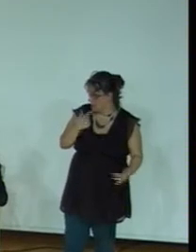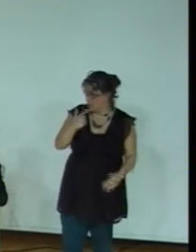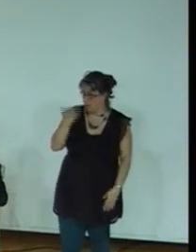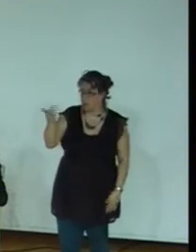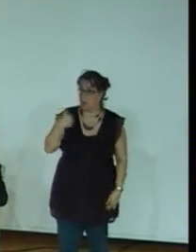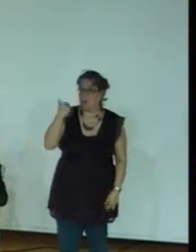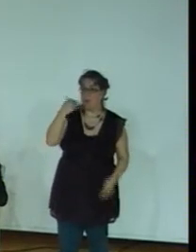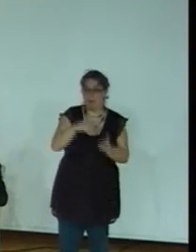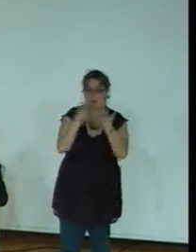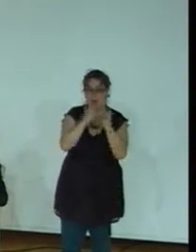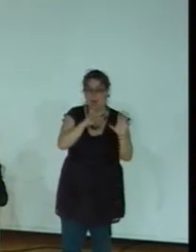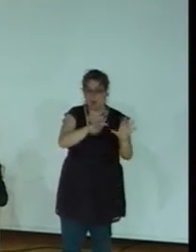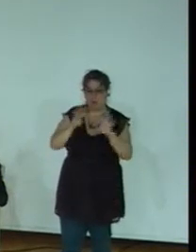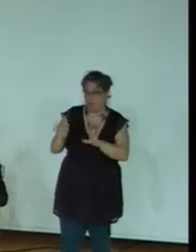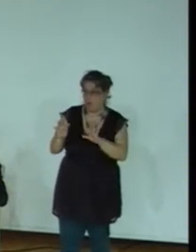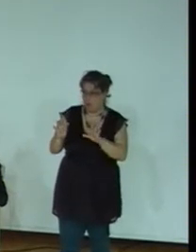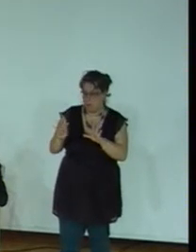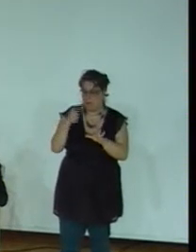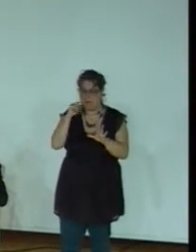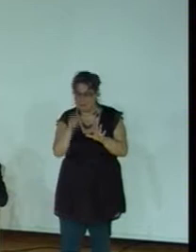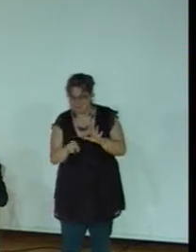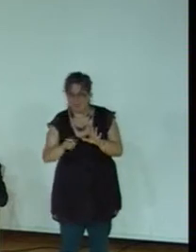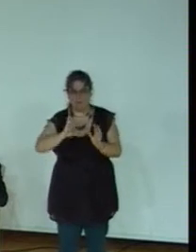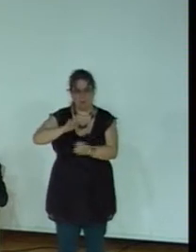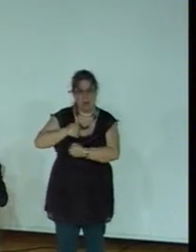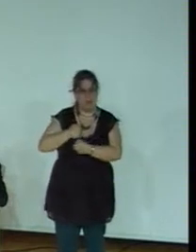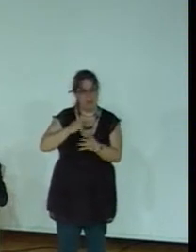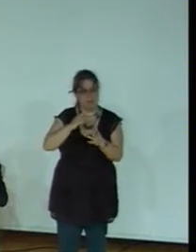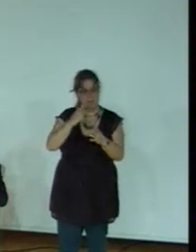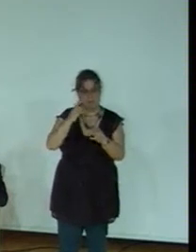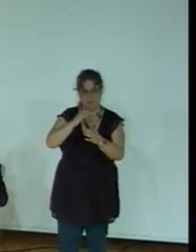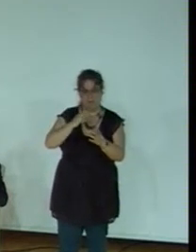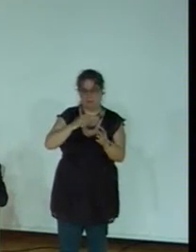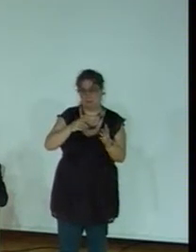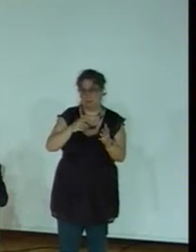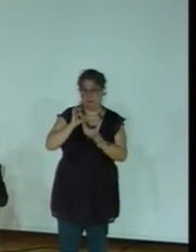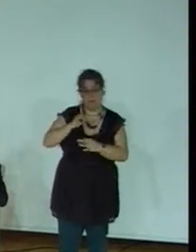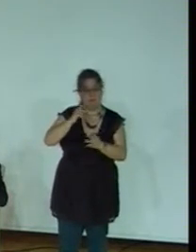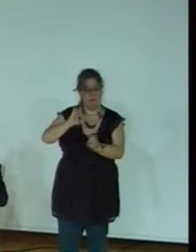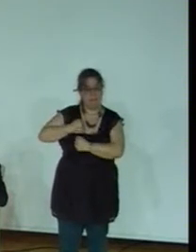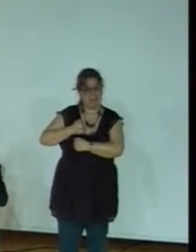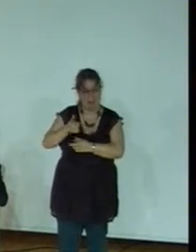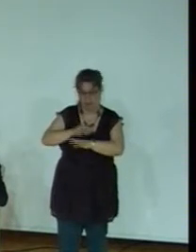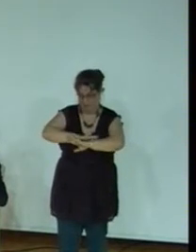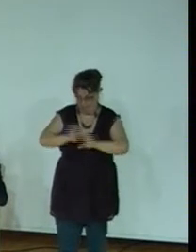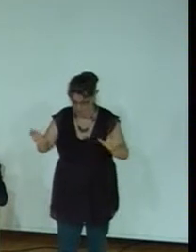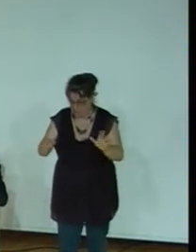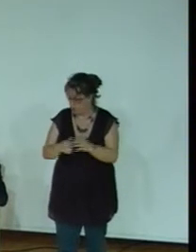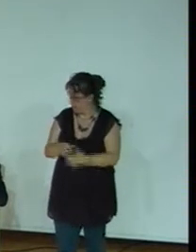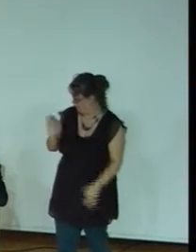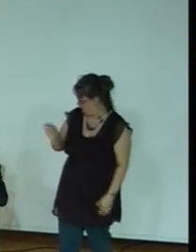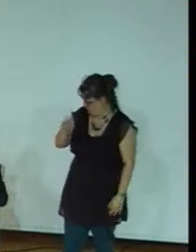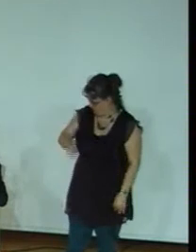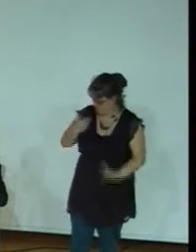depuis 1999. On a eu du mal en France hein, à sortir du chiffrement, à débrider le chiffrement pendant longtemps. Il était limité